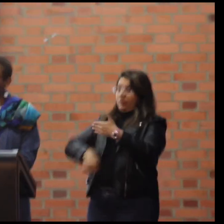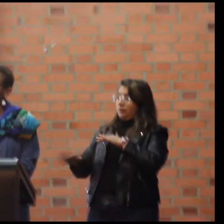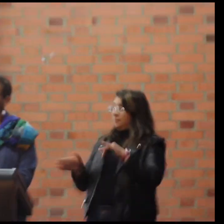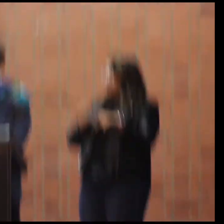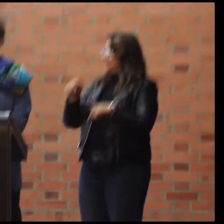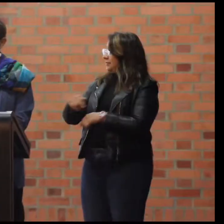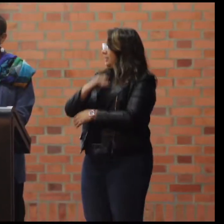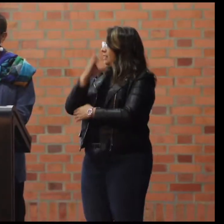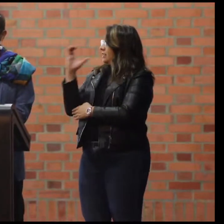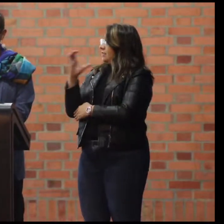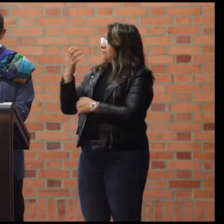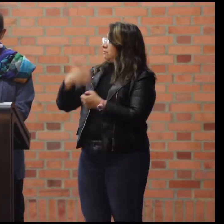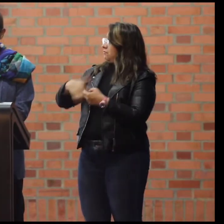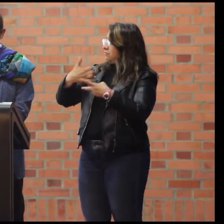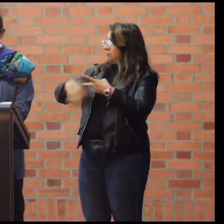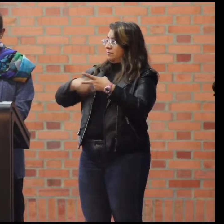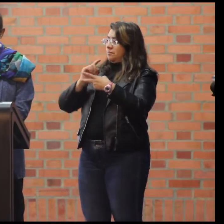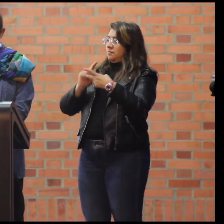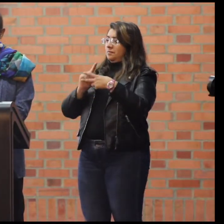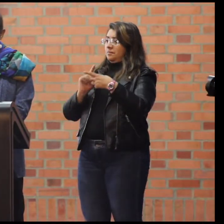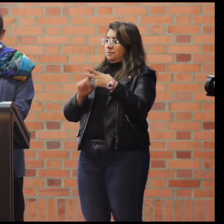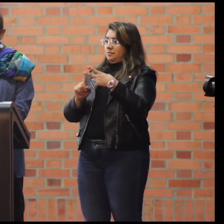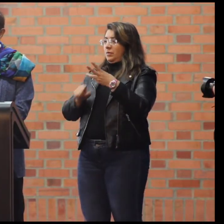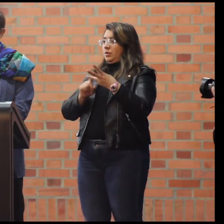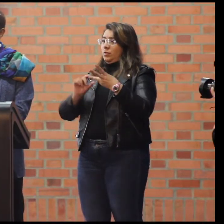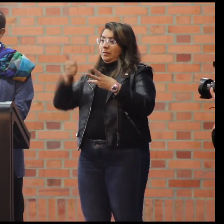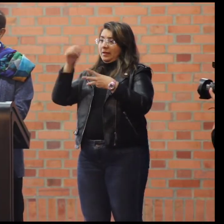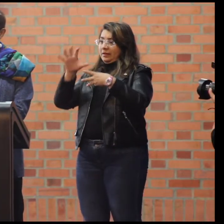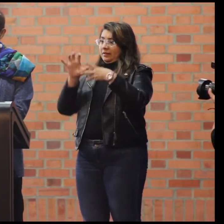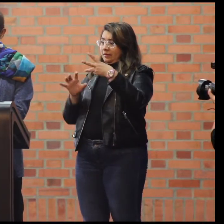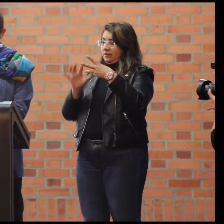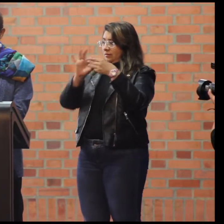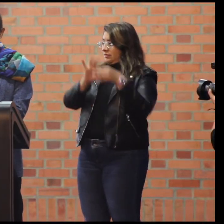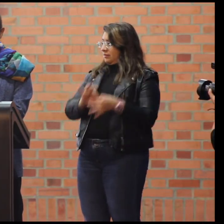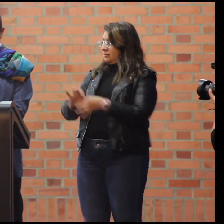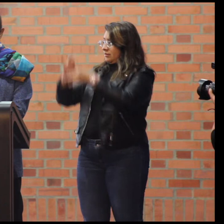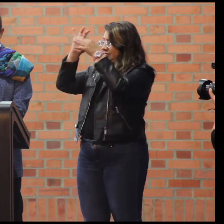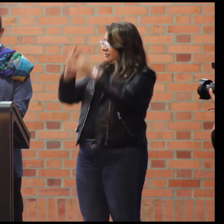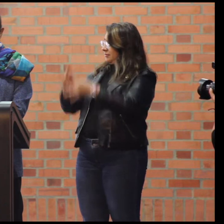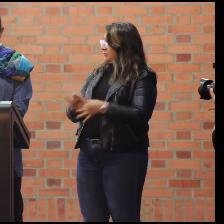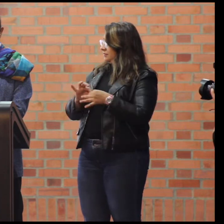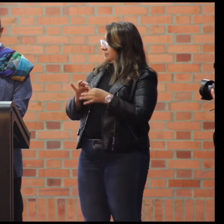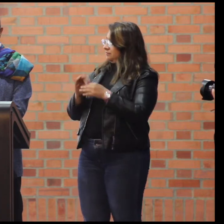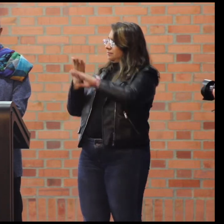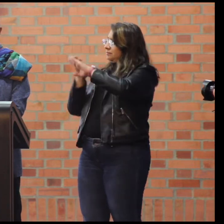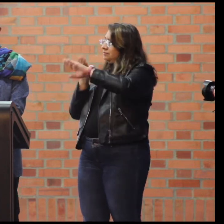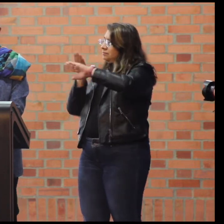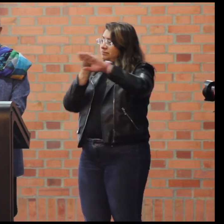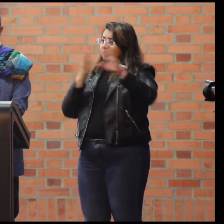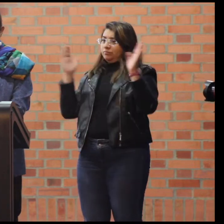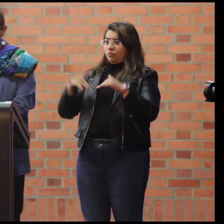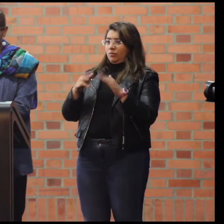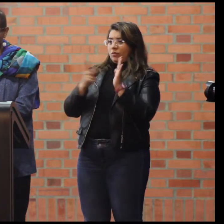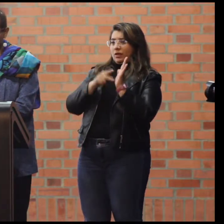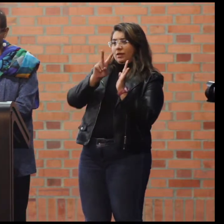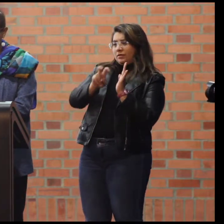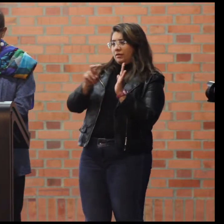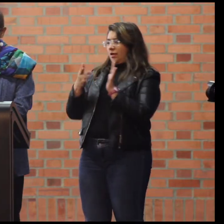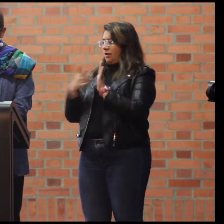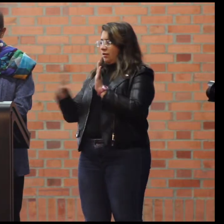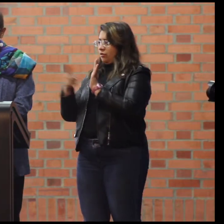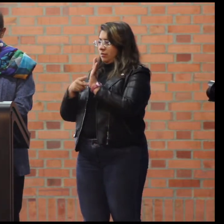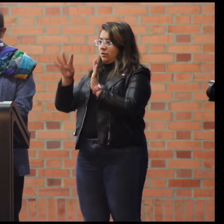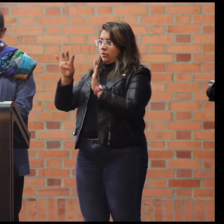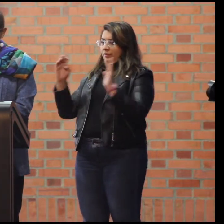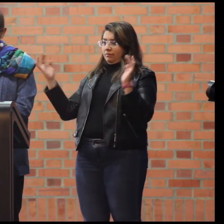Colombia Argentina y Brasil fue realizado entre 2007 y 2009 justamente en